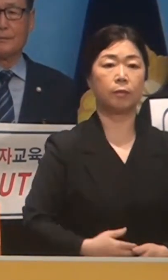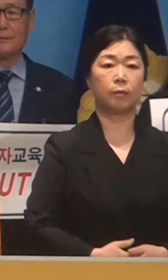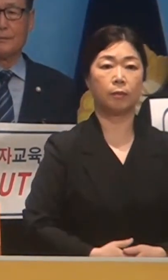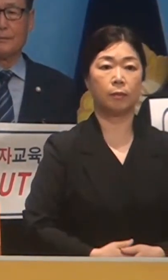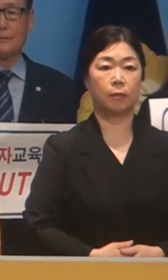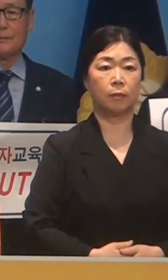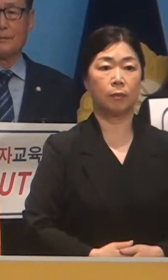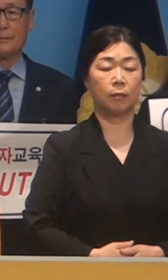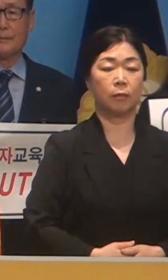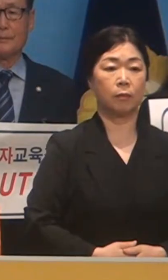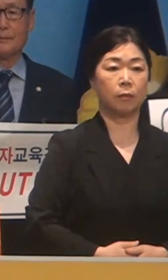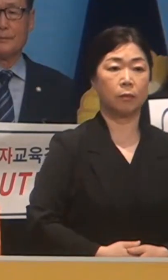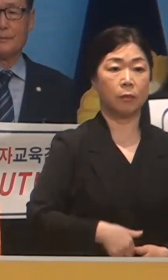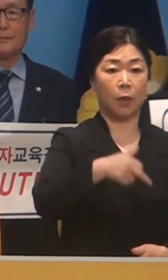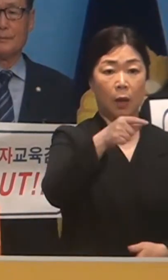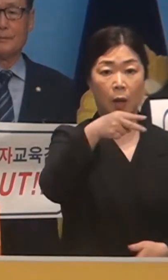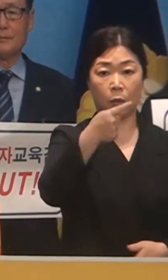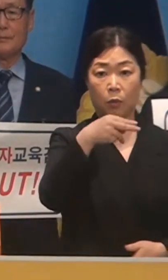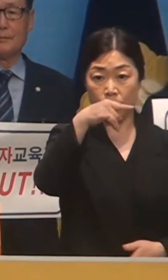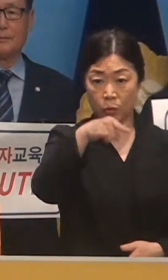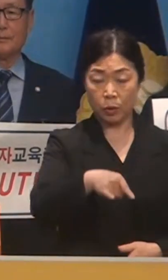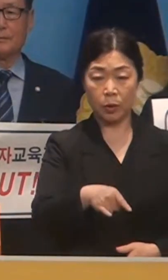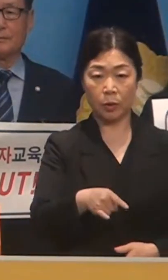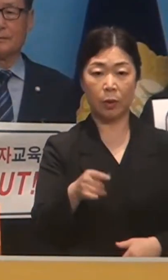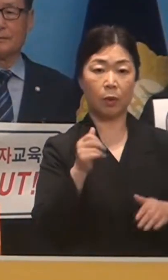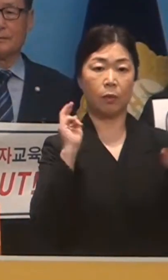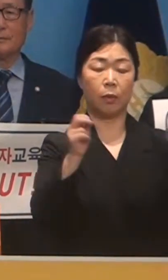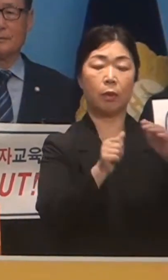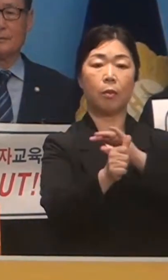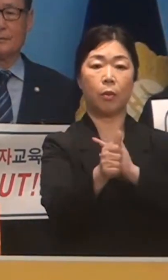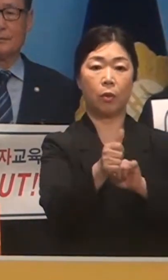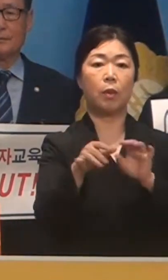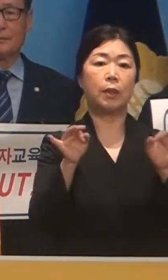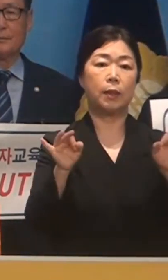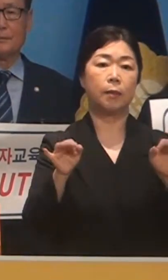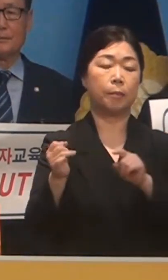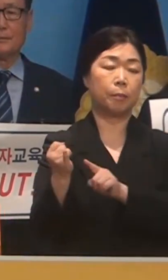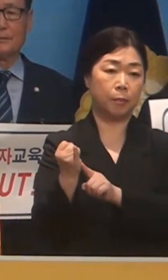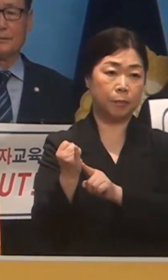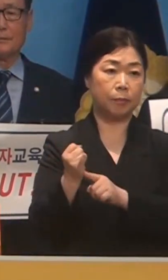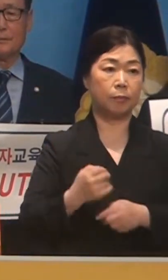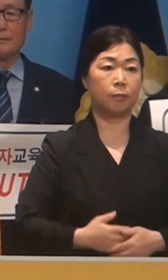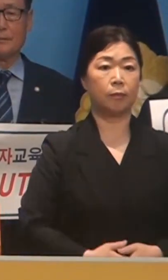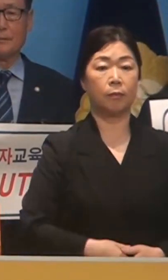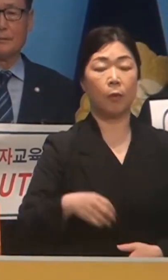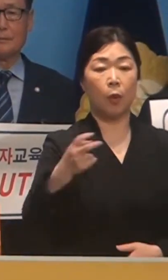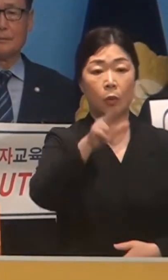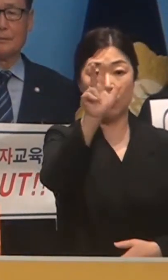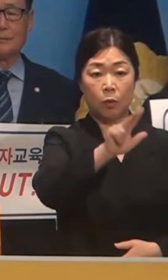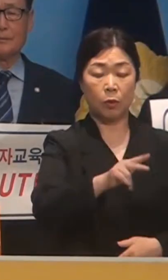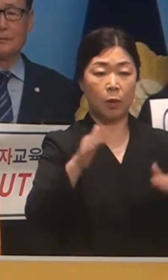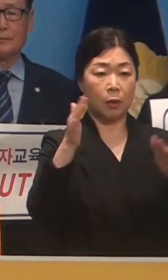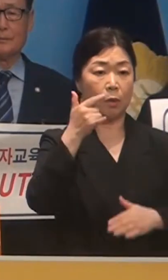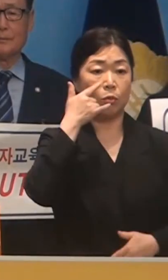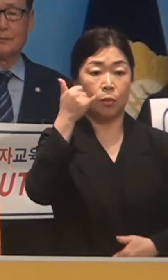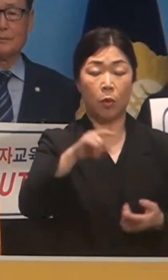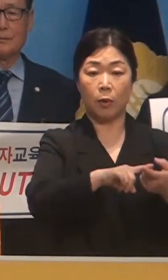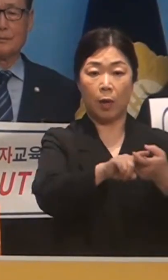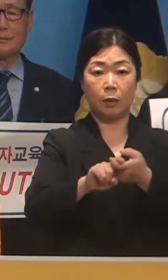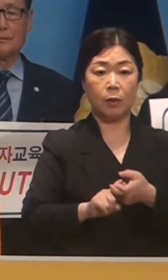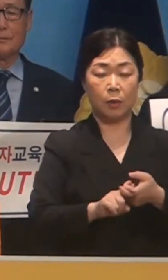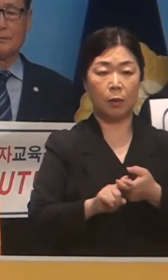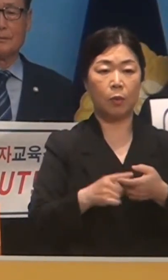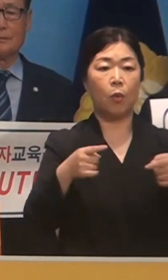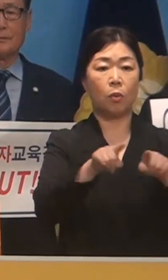네, 카도쉬 아카데미 대표인 김은영 선생님, 그리고 또 전국 학부모